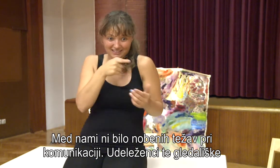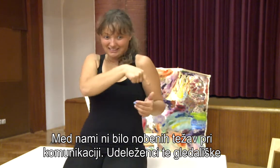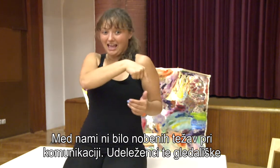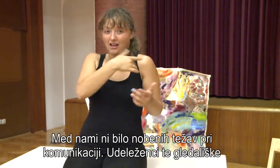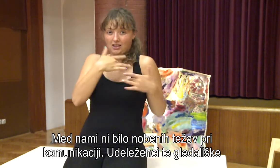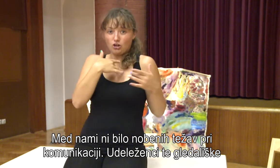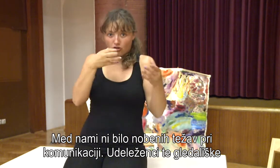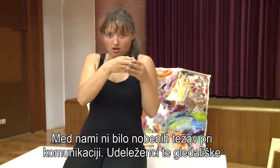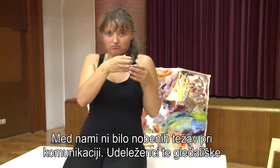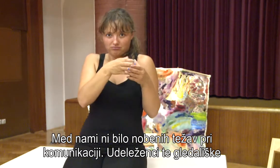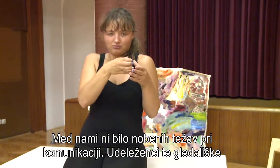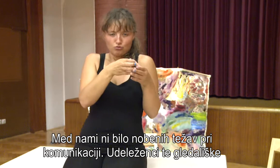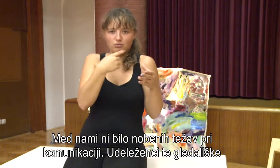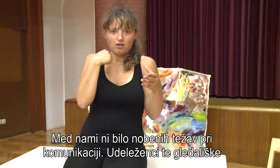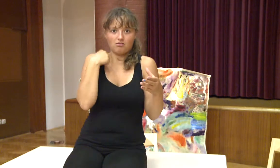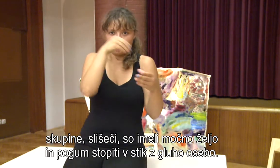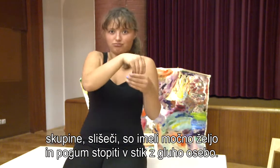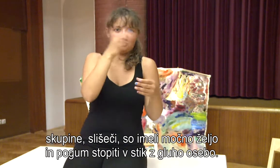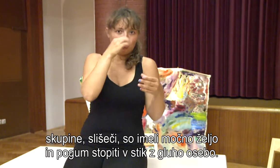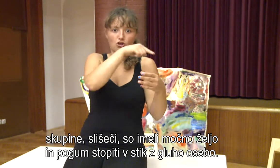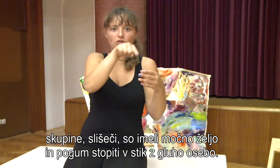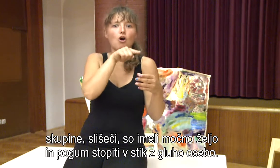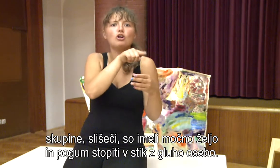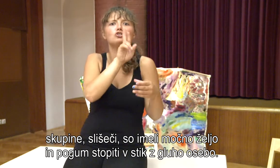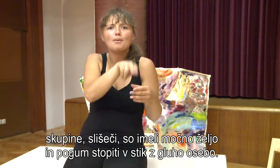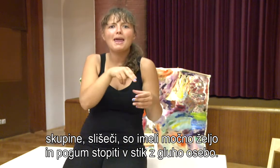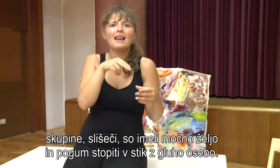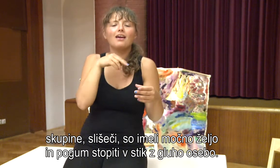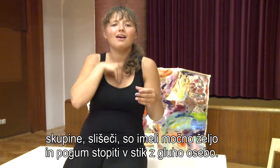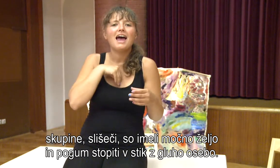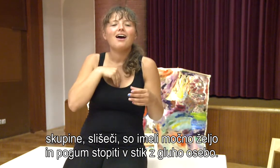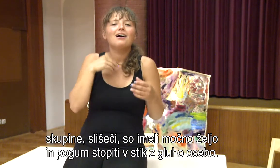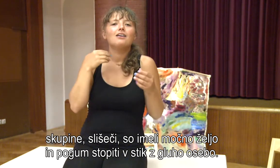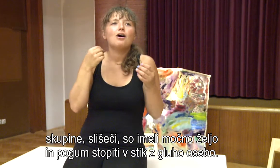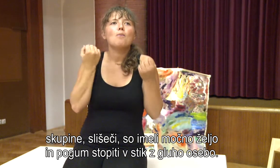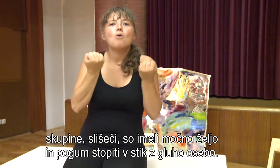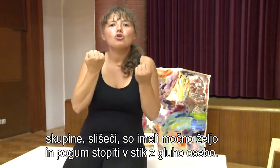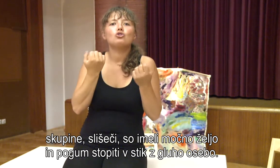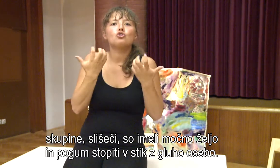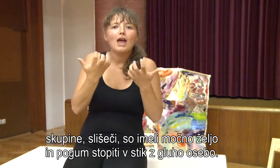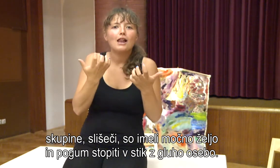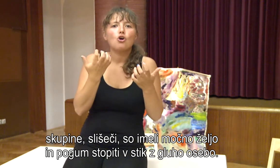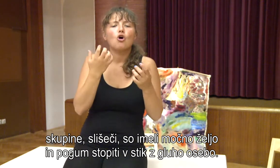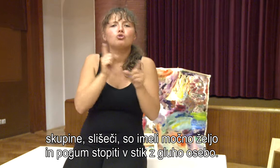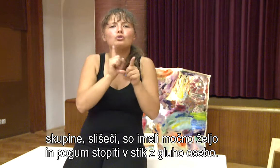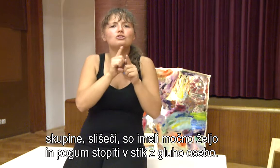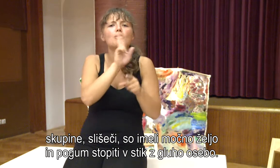Ta gledališča skupina so imeli možno željo, tudi so